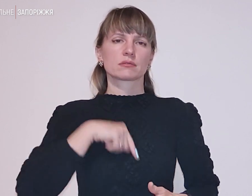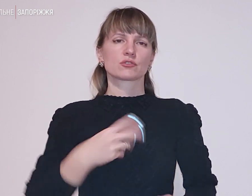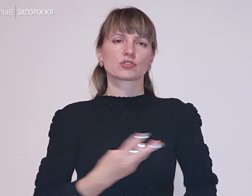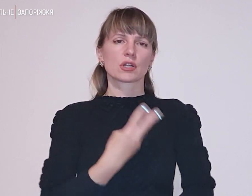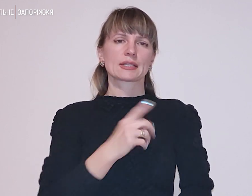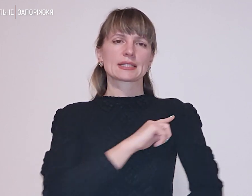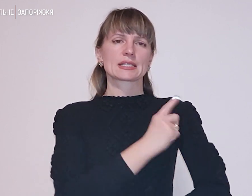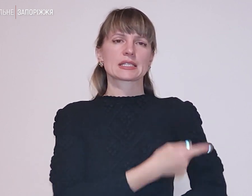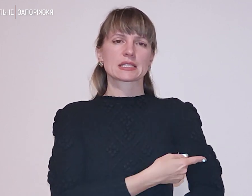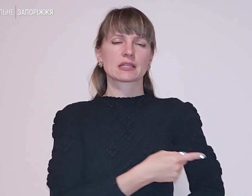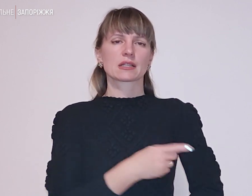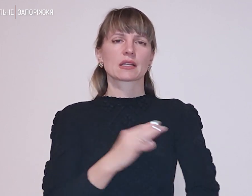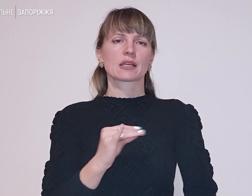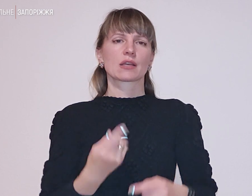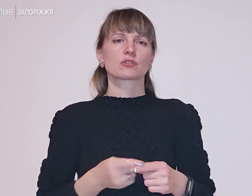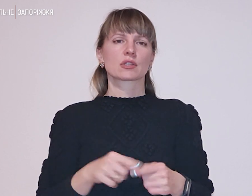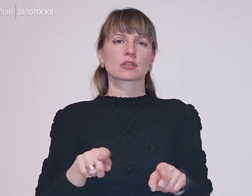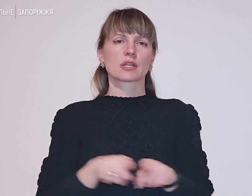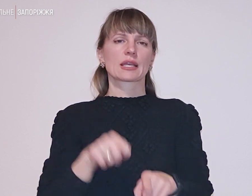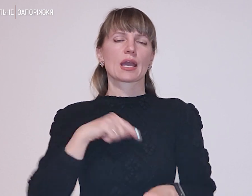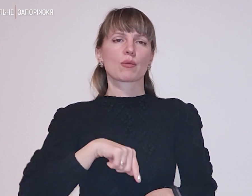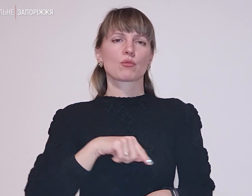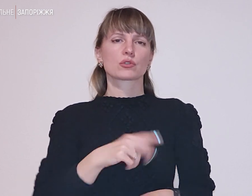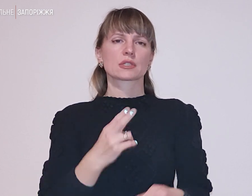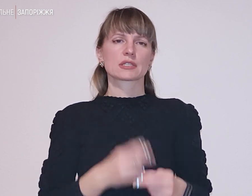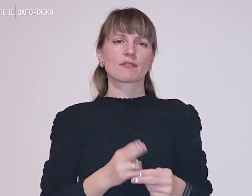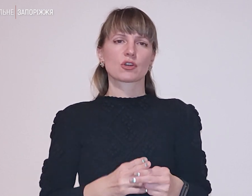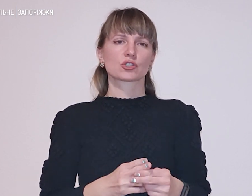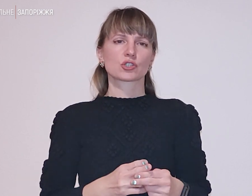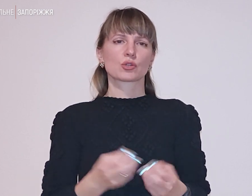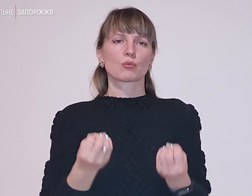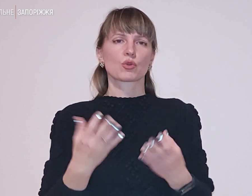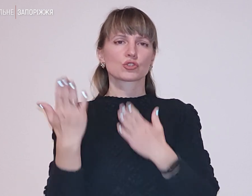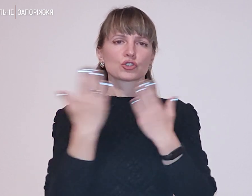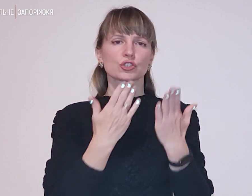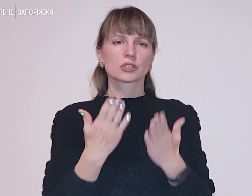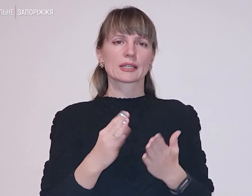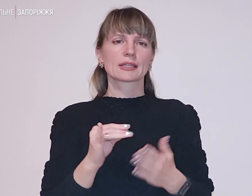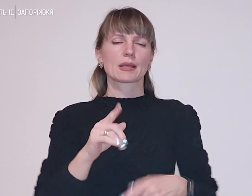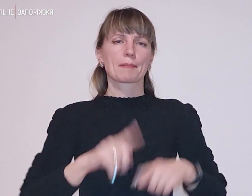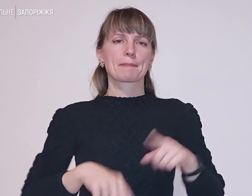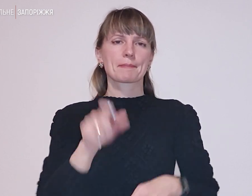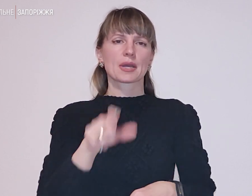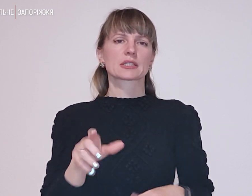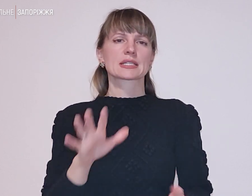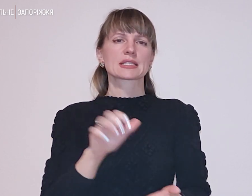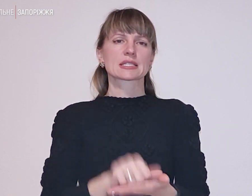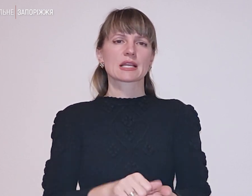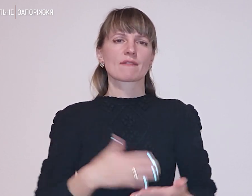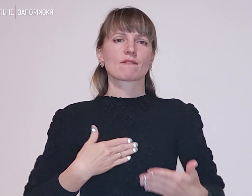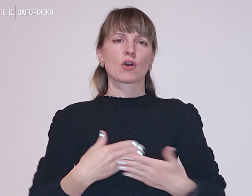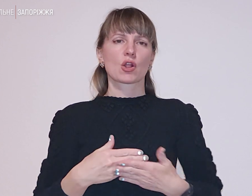натхнення, і оці такі емоції заважають просто читати. І батьки зайняті волонтерською